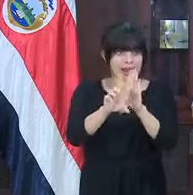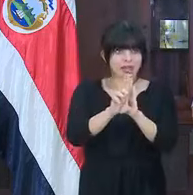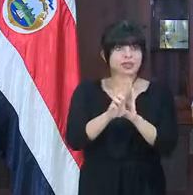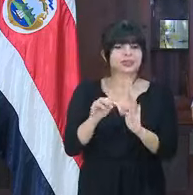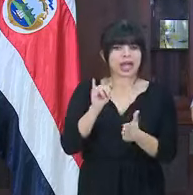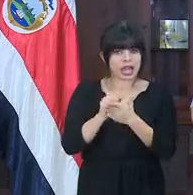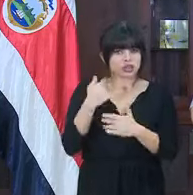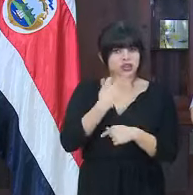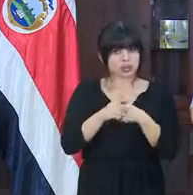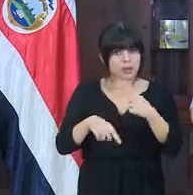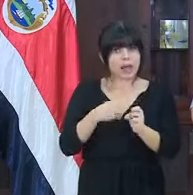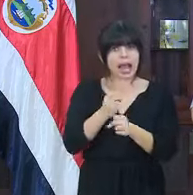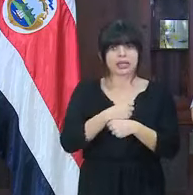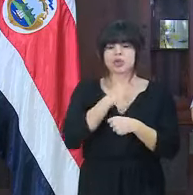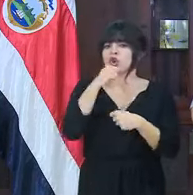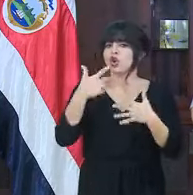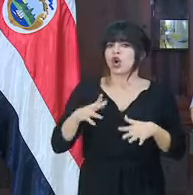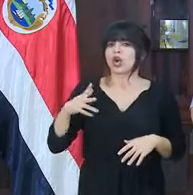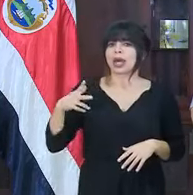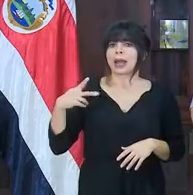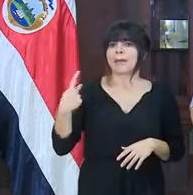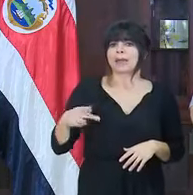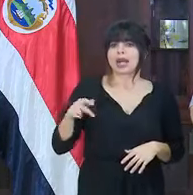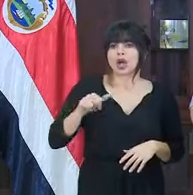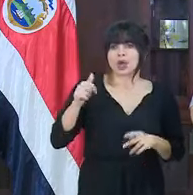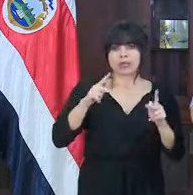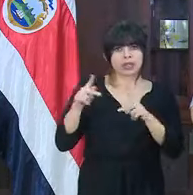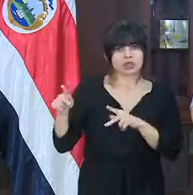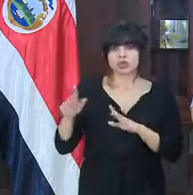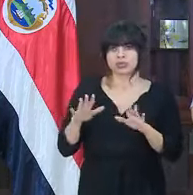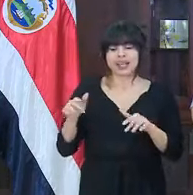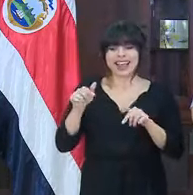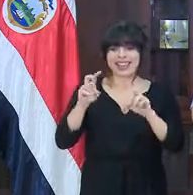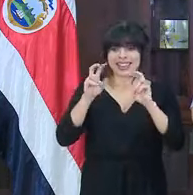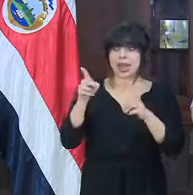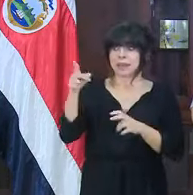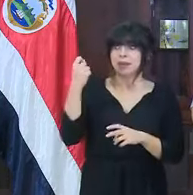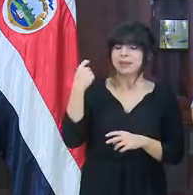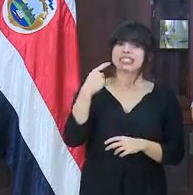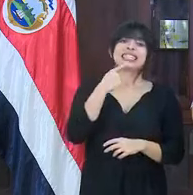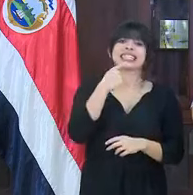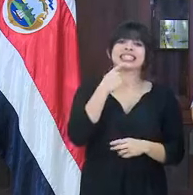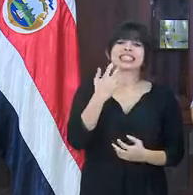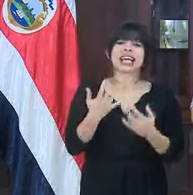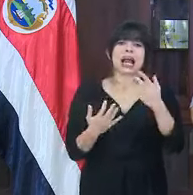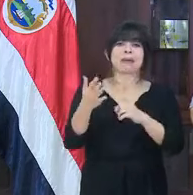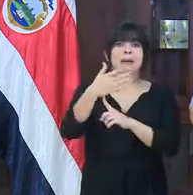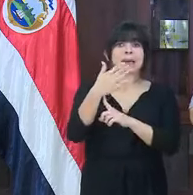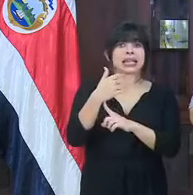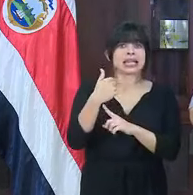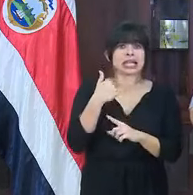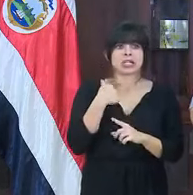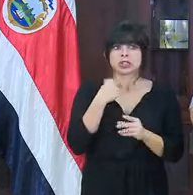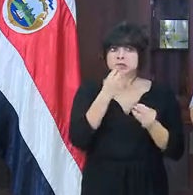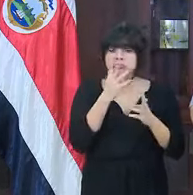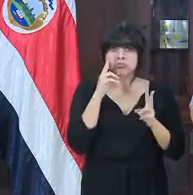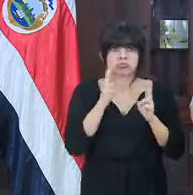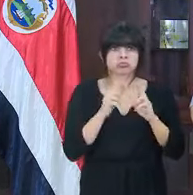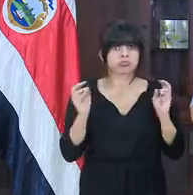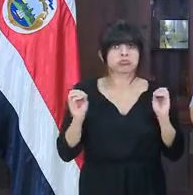lo haremos, y no queremos poner en peligro a terceros. Este tema que usted menciona, el quema de la bandera, yo no tengo